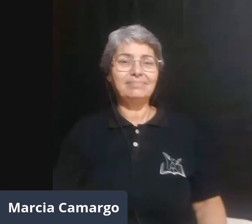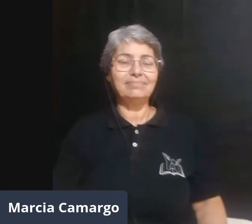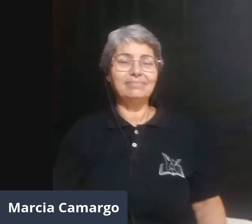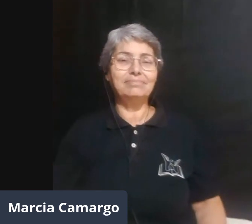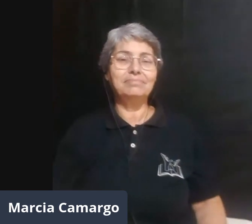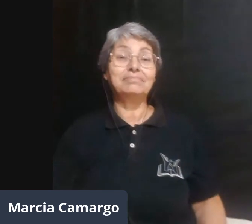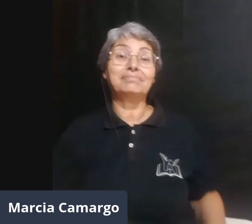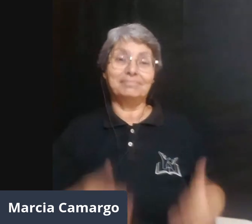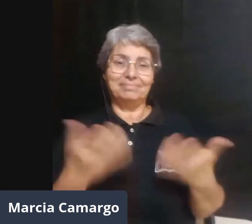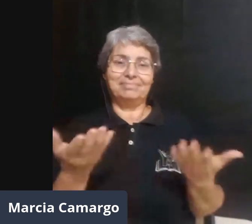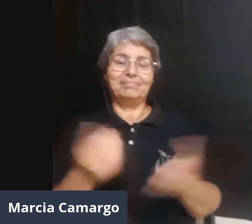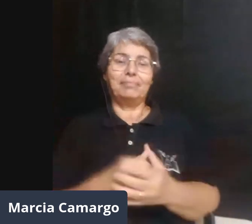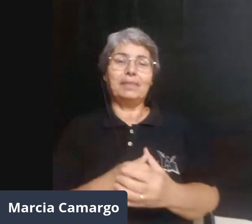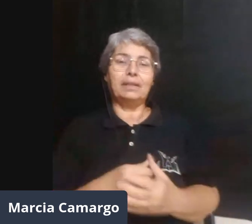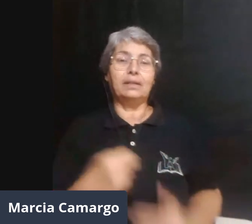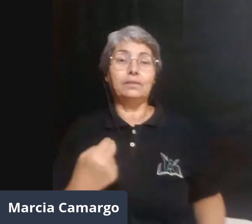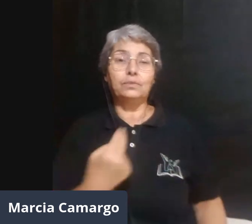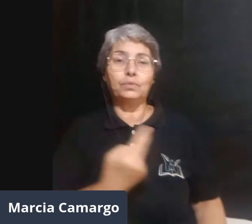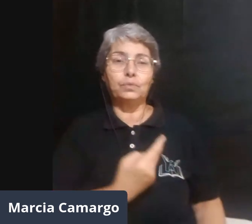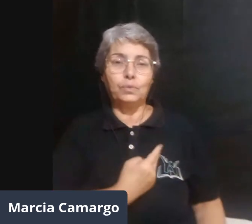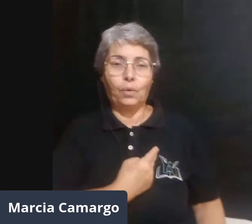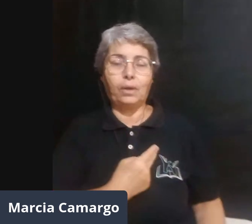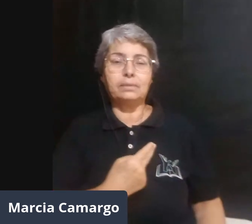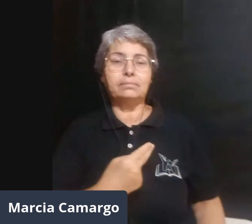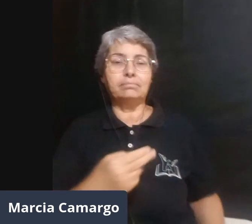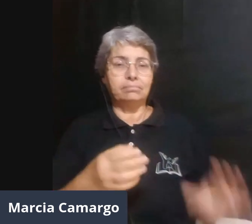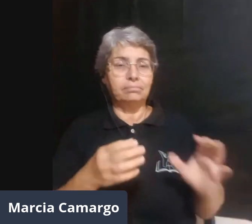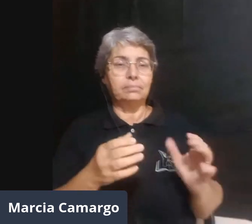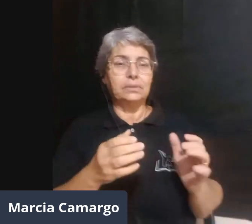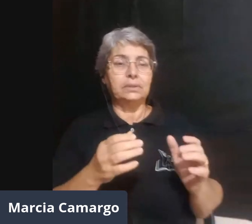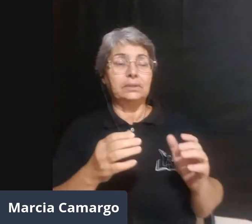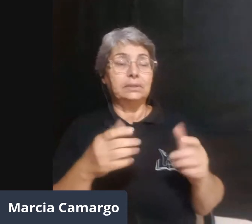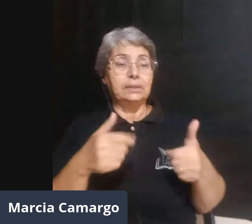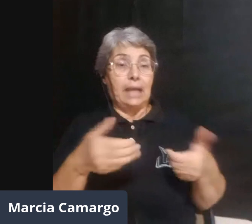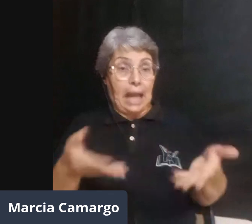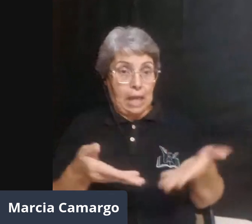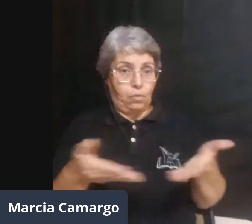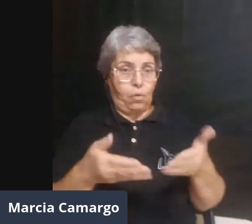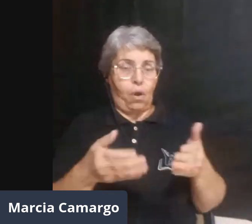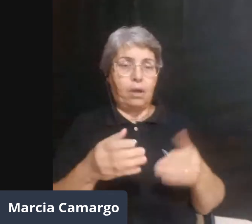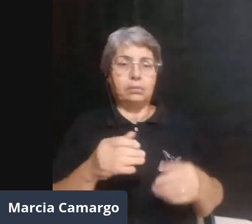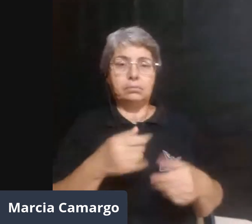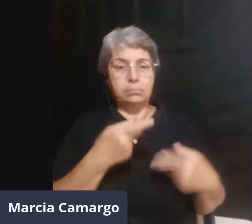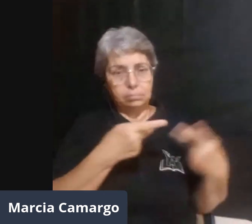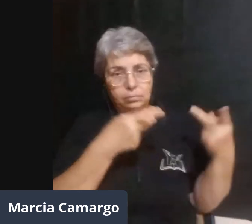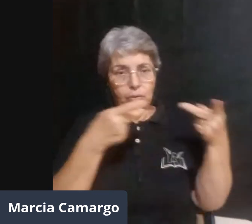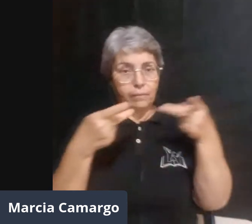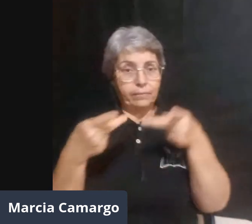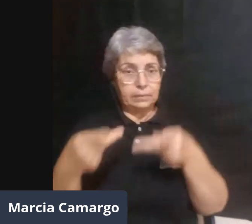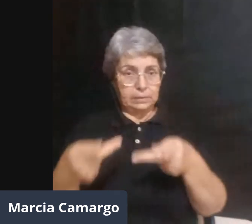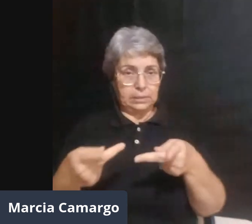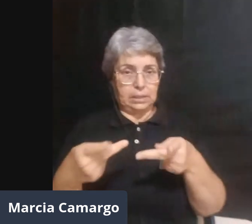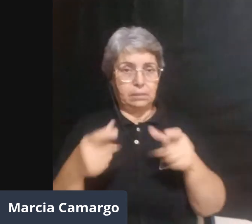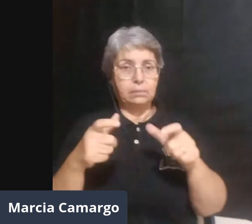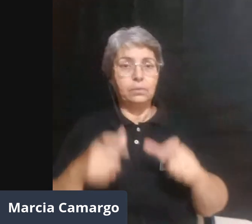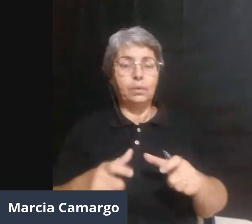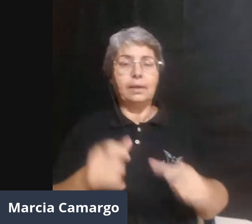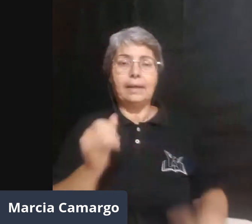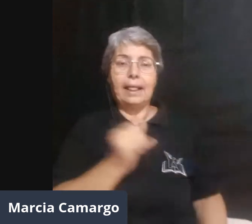Bom, nós estamos aqui, eu e Mauro, na Itália. Viemos aqui para visitar nossa